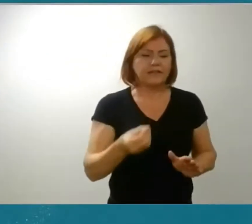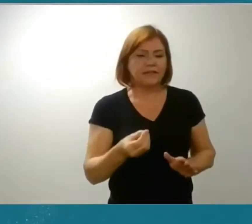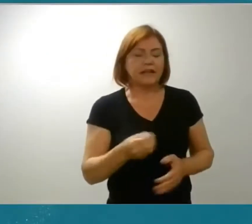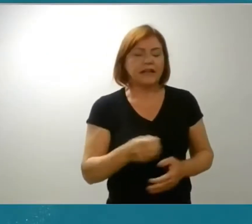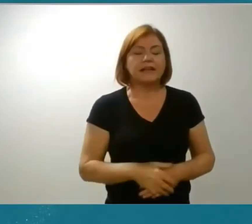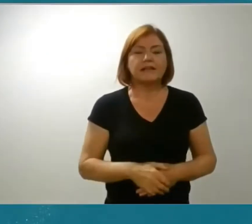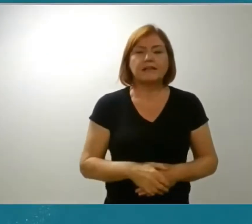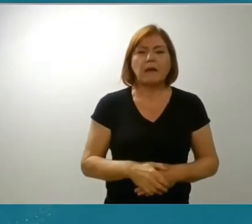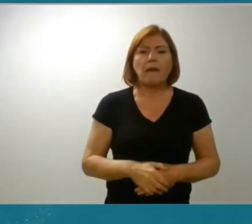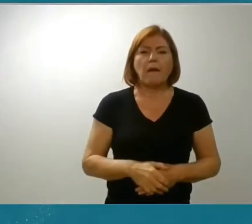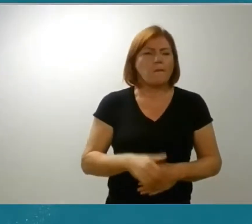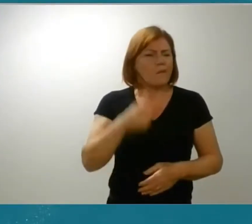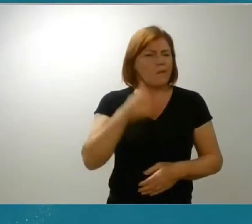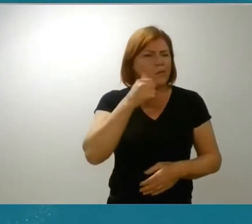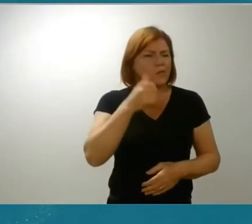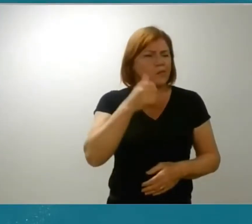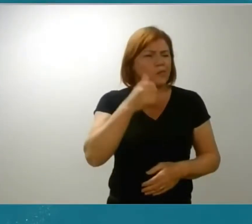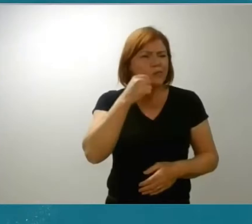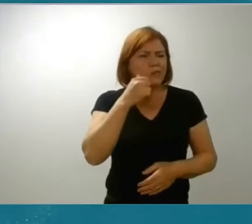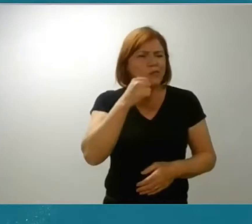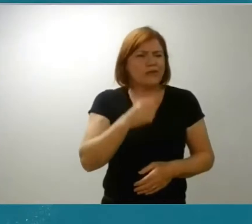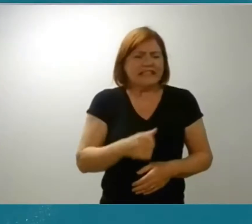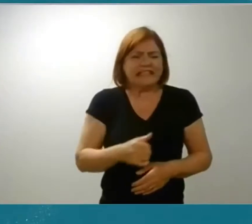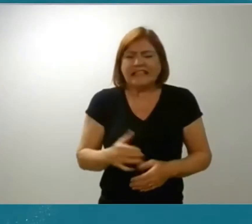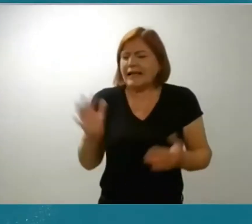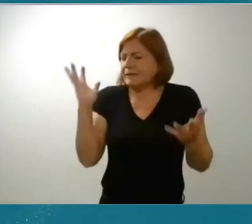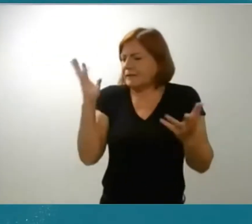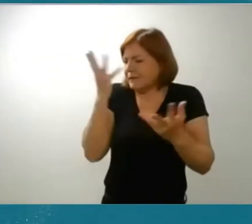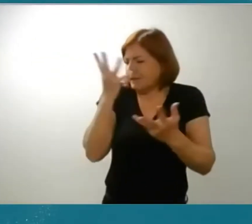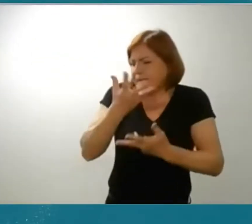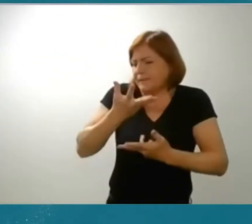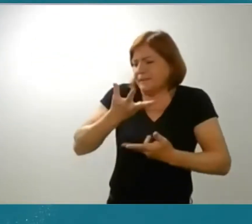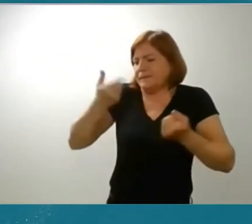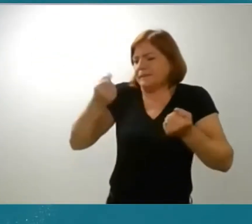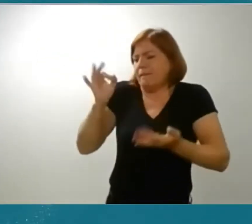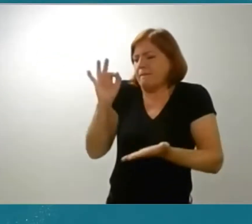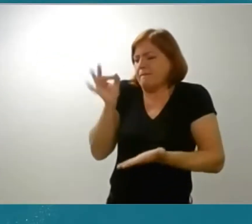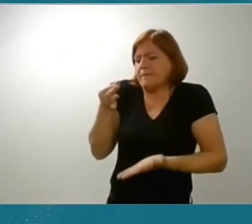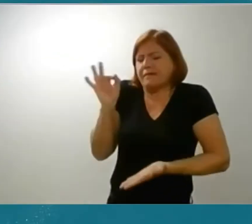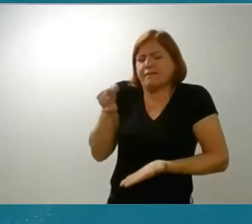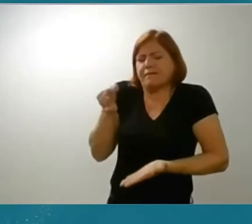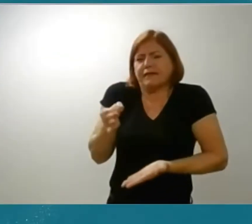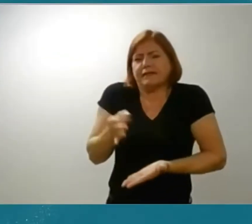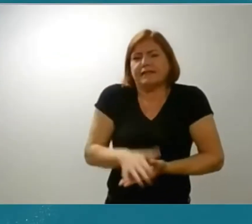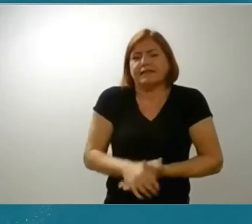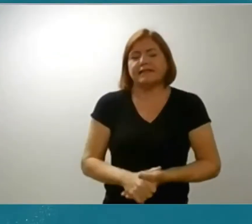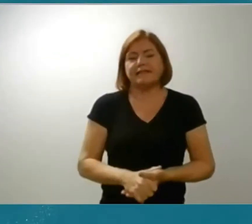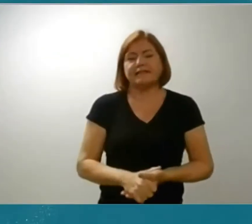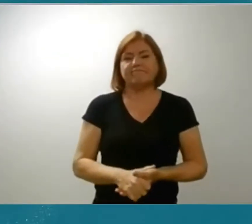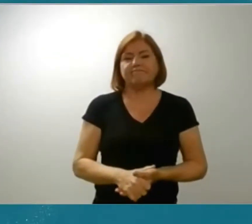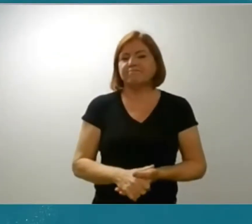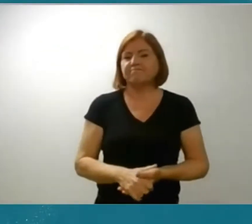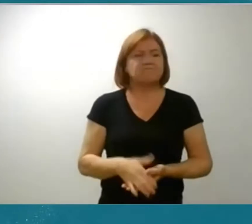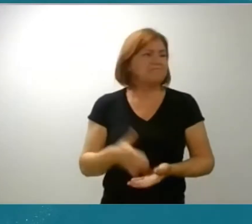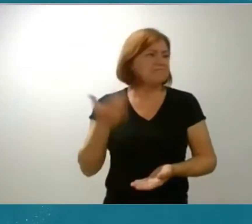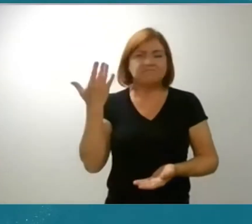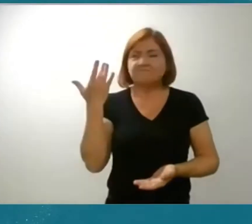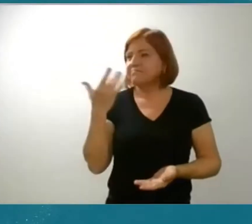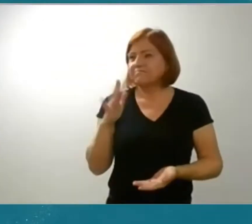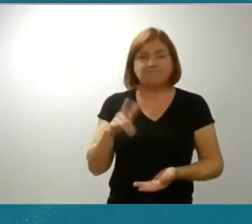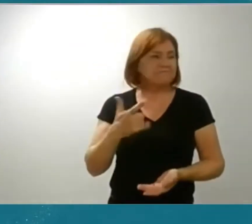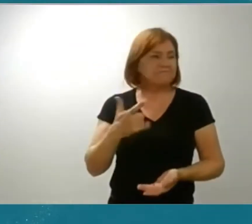Mas essa mulher não existe. Essa mulher ideal, ela não existe. Se você